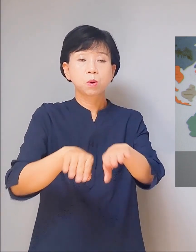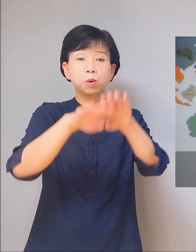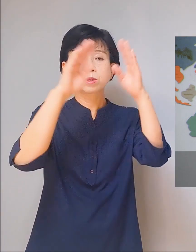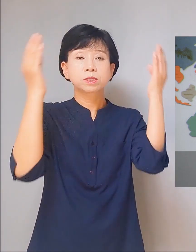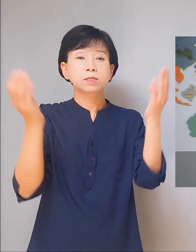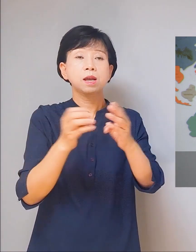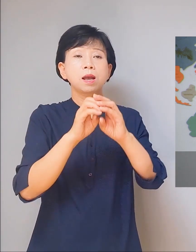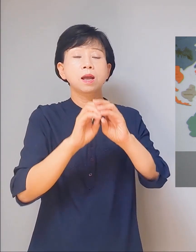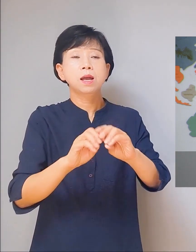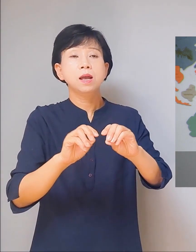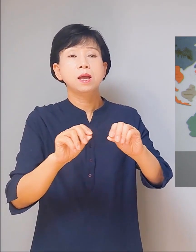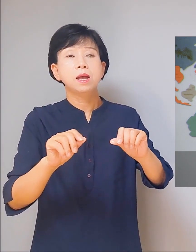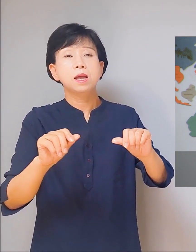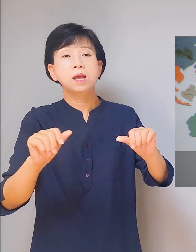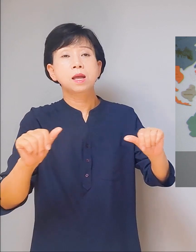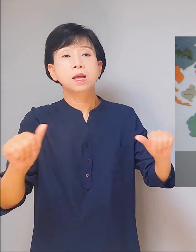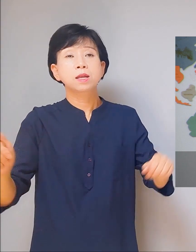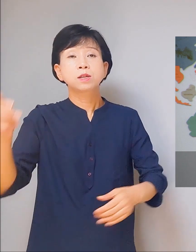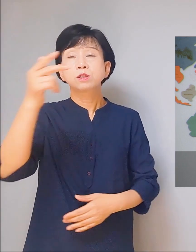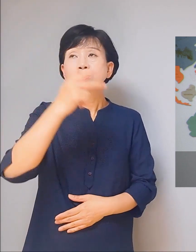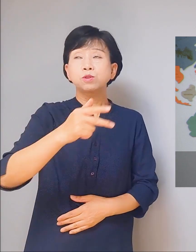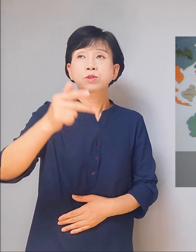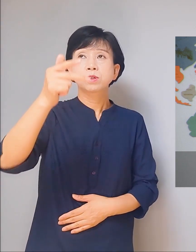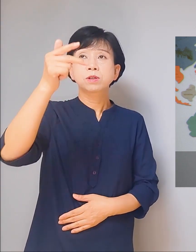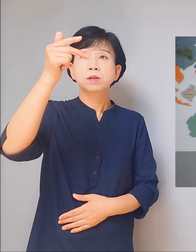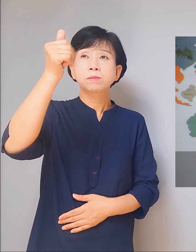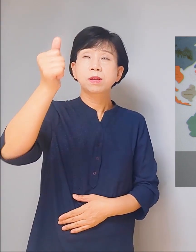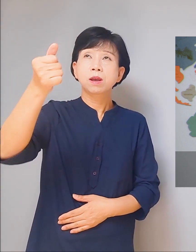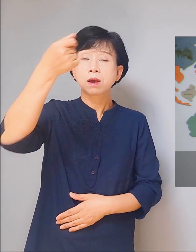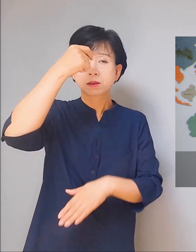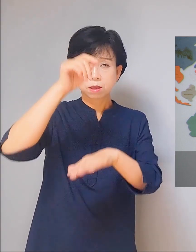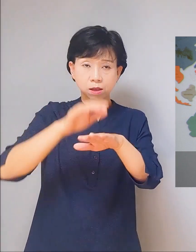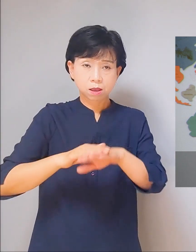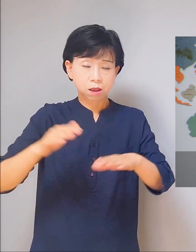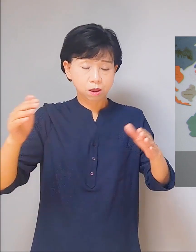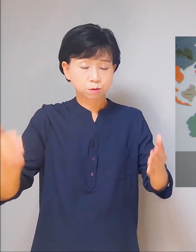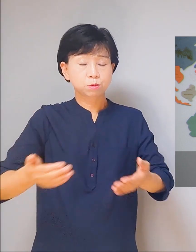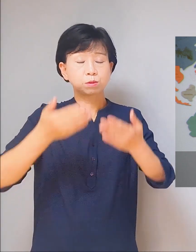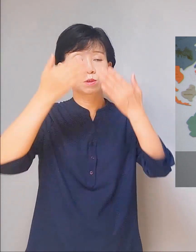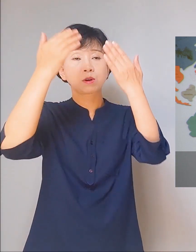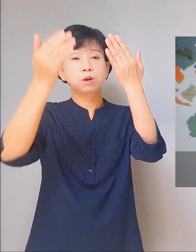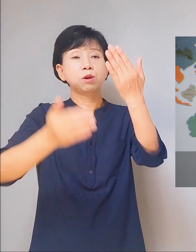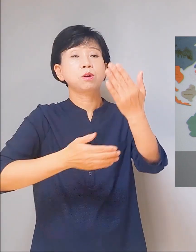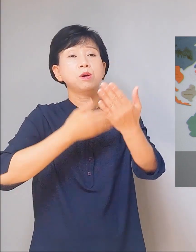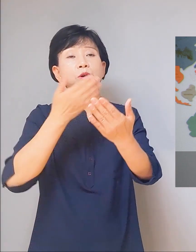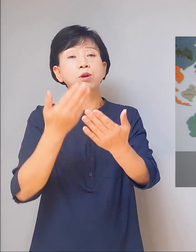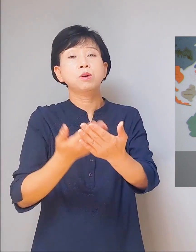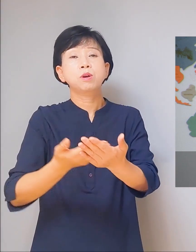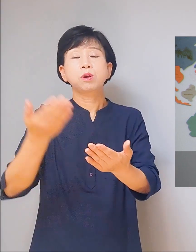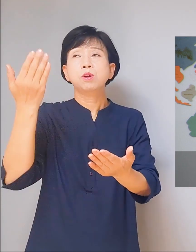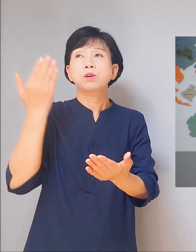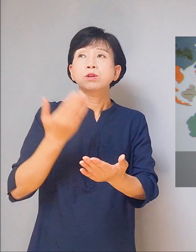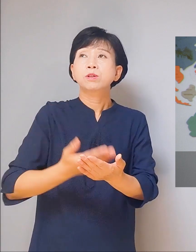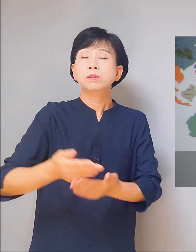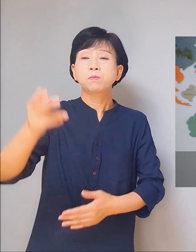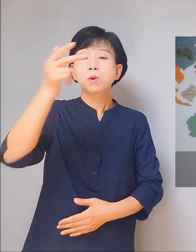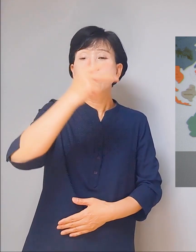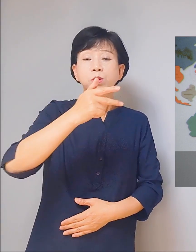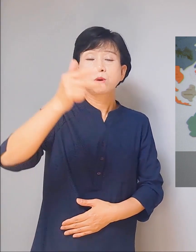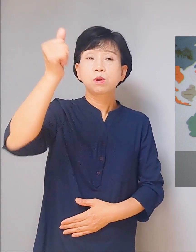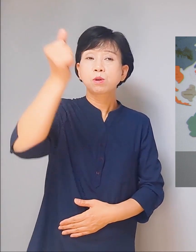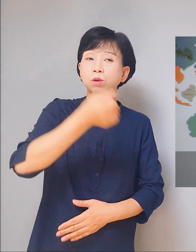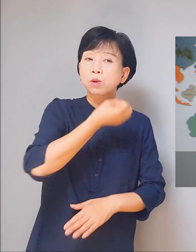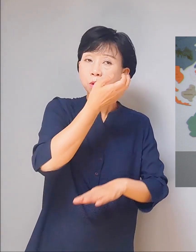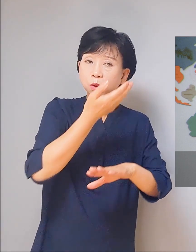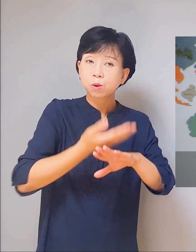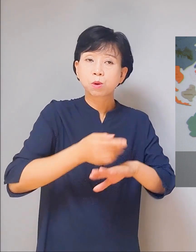밟는 모든 땅 주를 예배하게 하소서. 주의